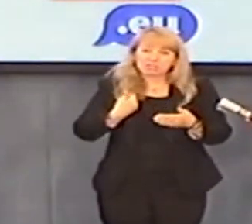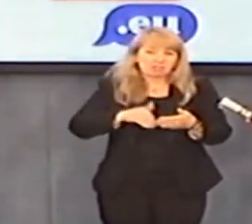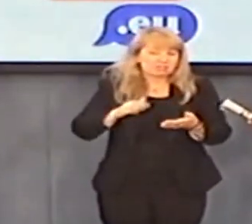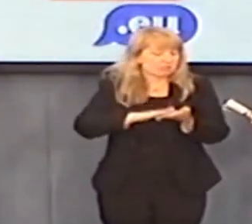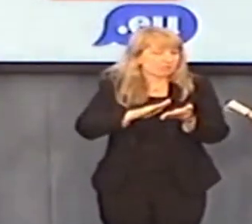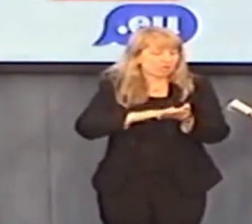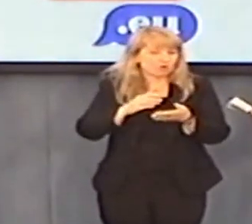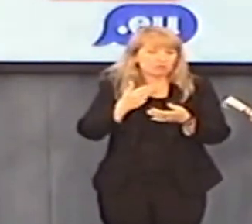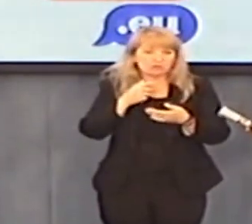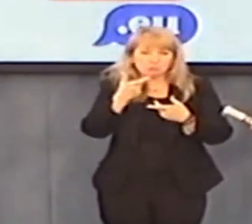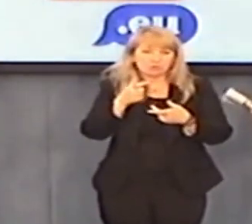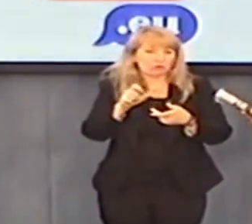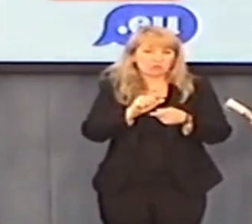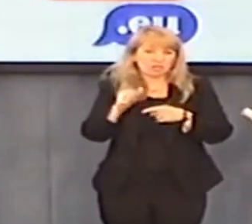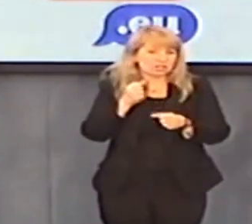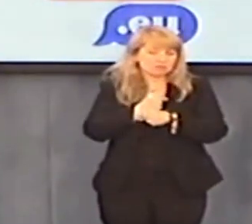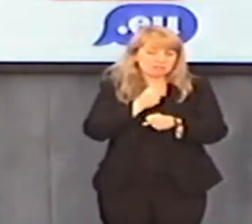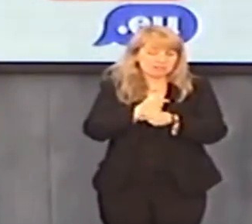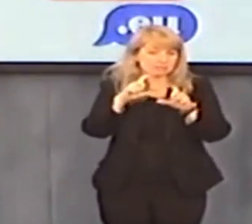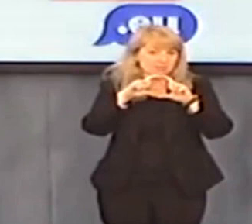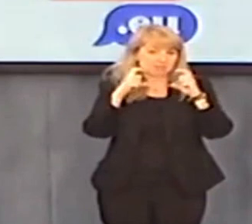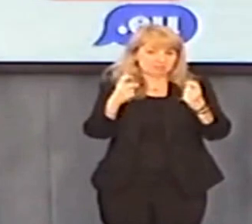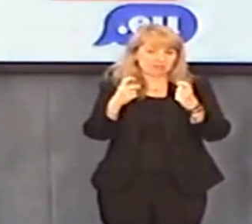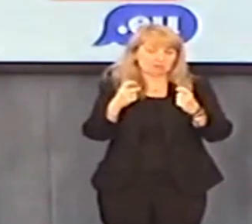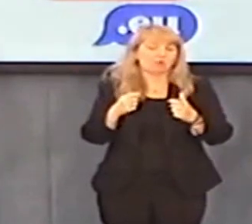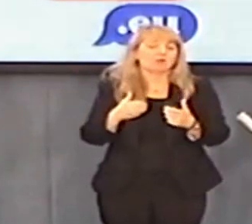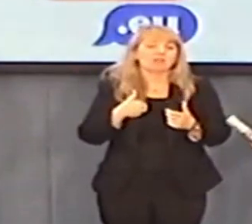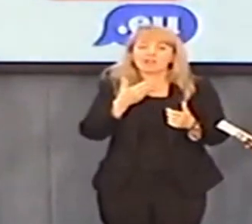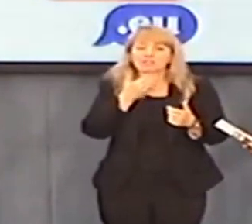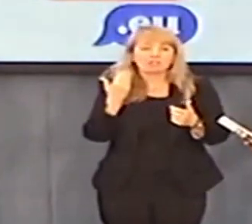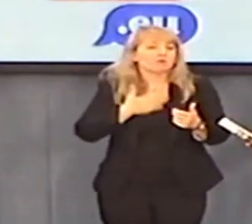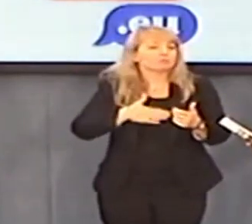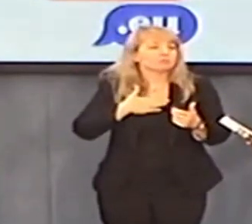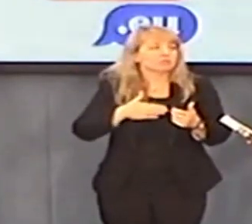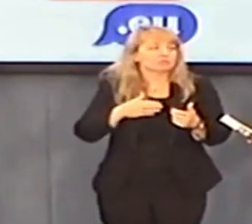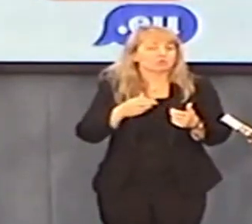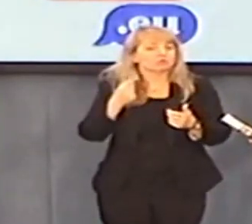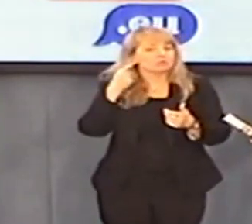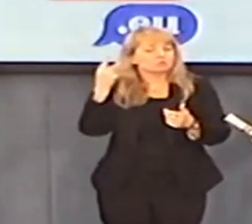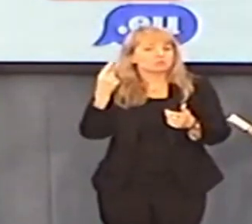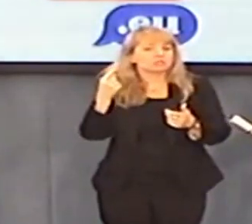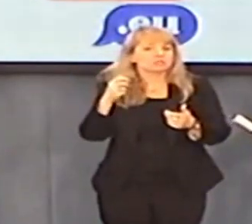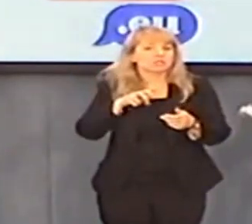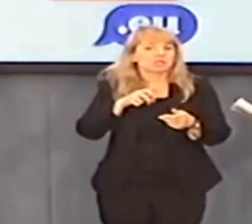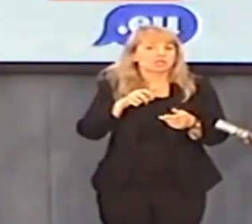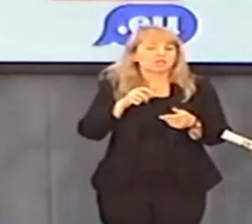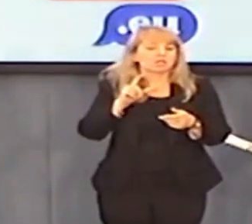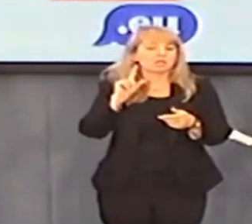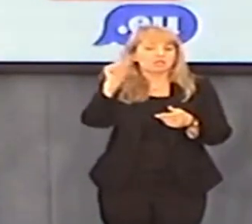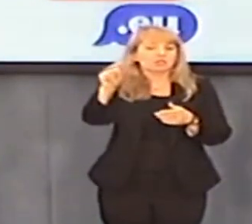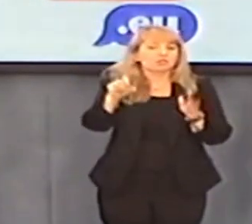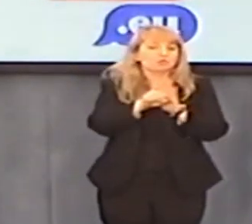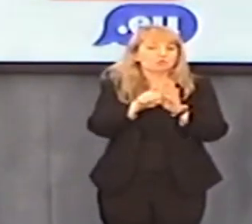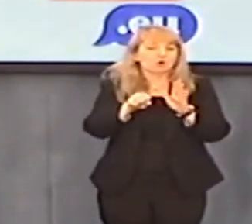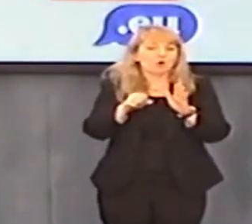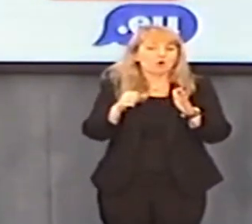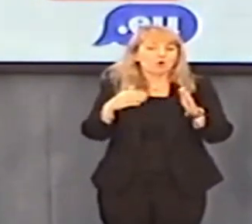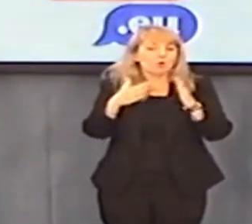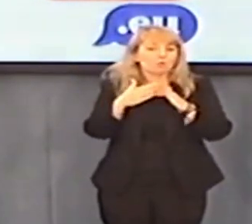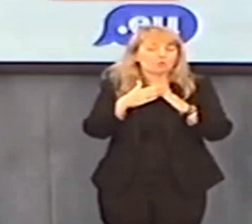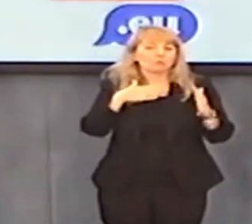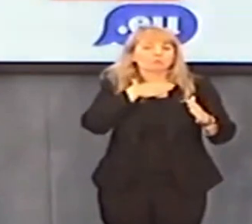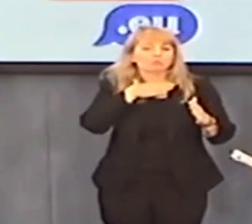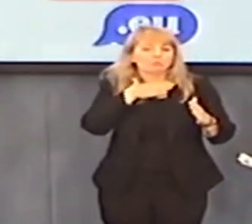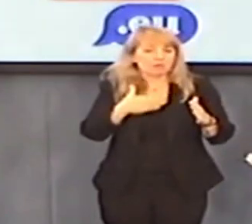nie mam żadnej przyjemności słyszeć od posłów PiS-u idź do budy. bo to nie służy ani pracy